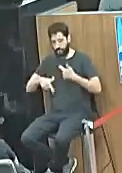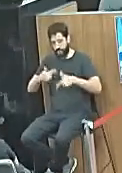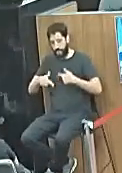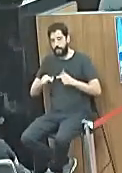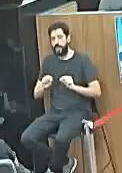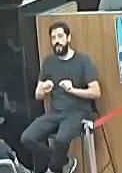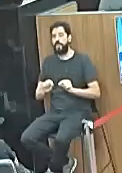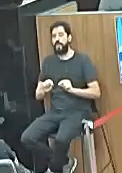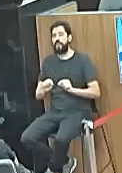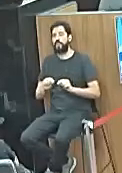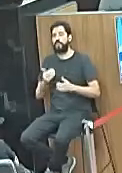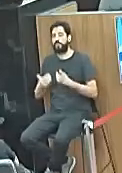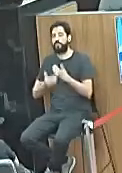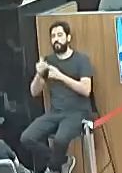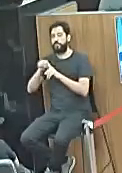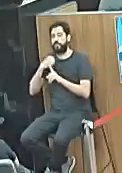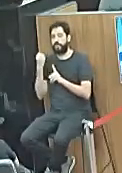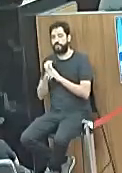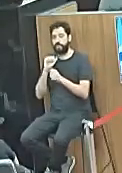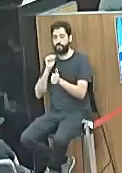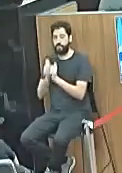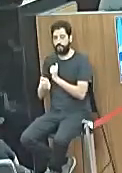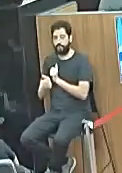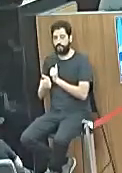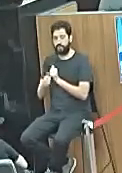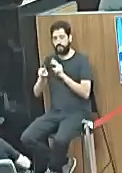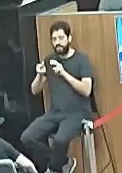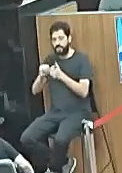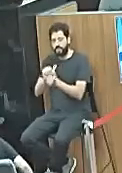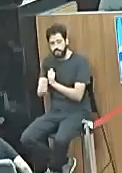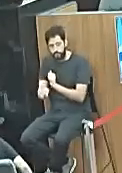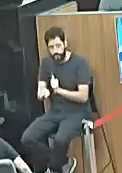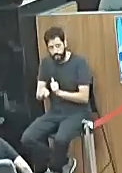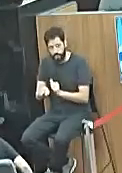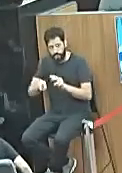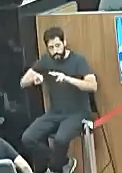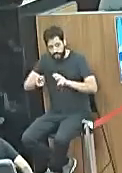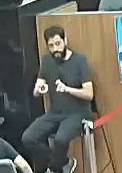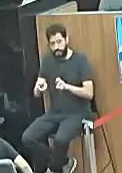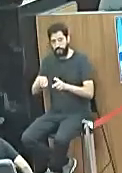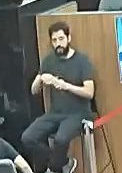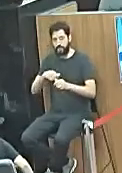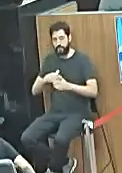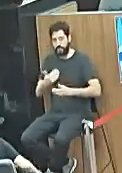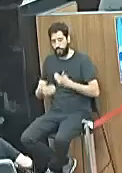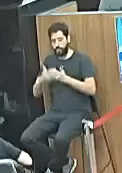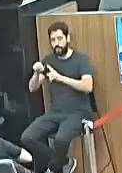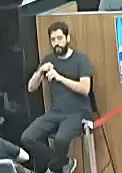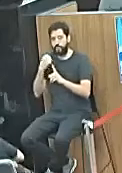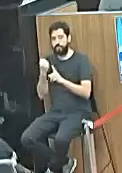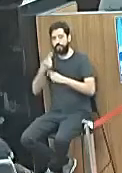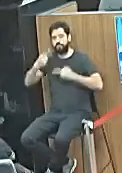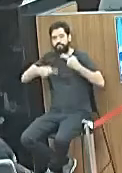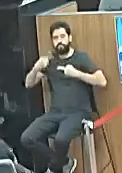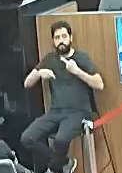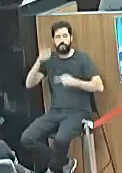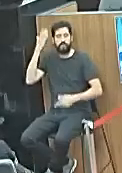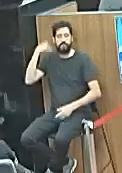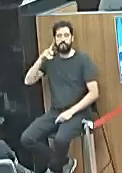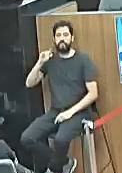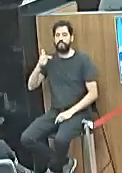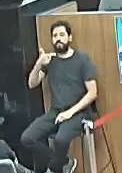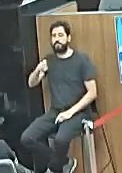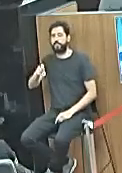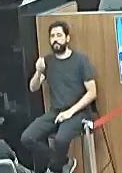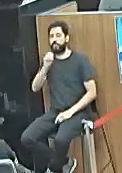esporte o tema esportes da área temática desenvolvimento social foi debatido no dia 25 de outubro de